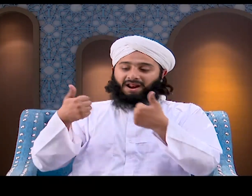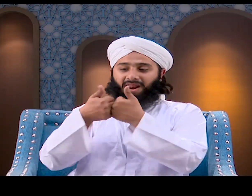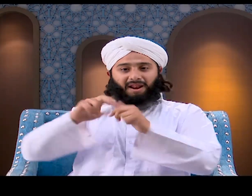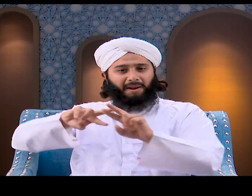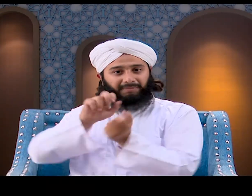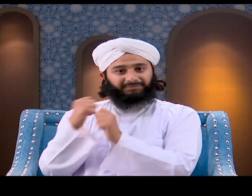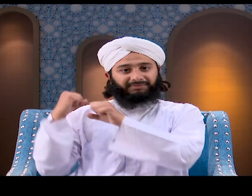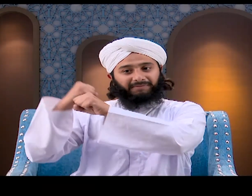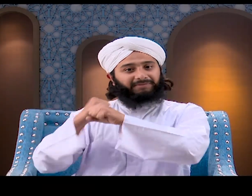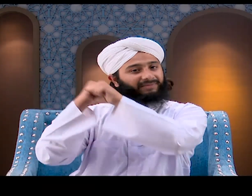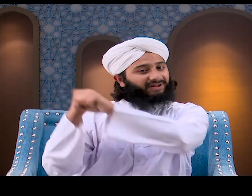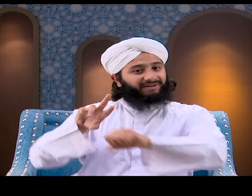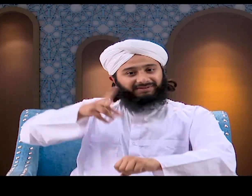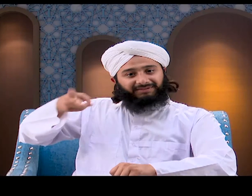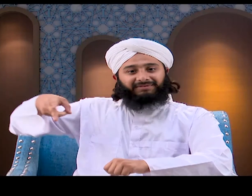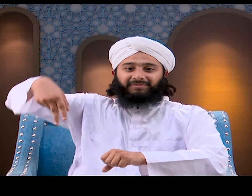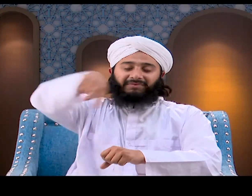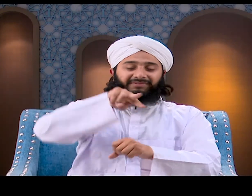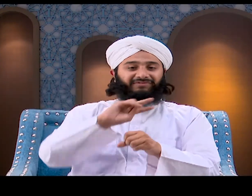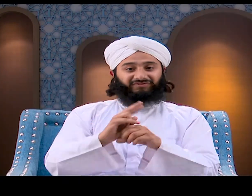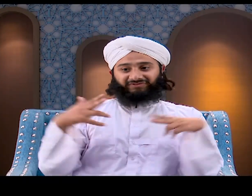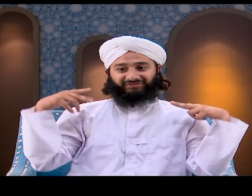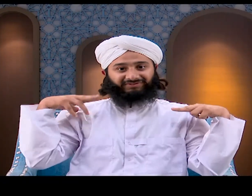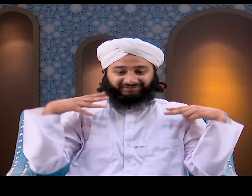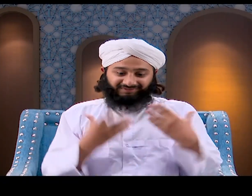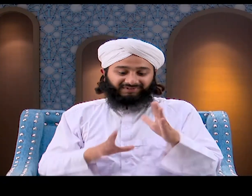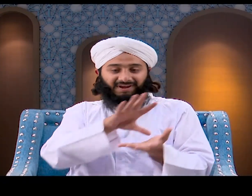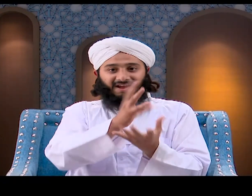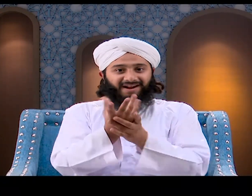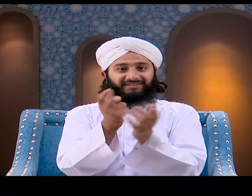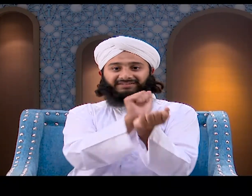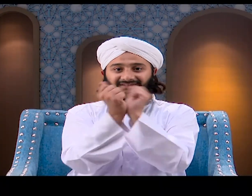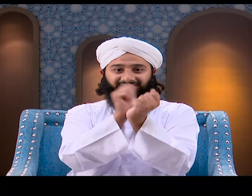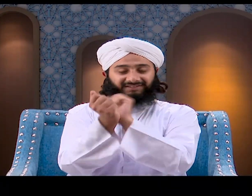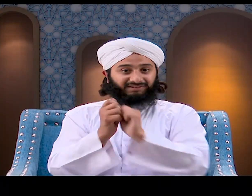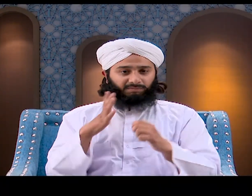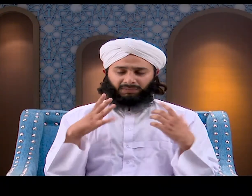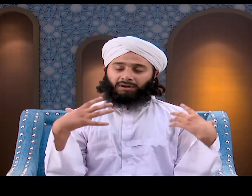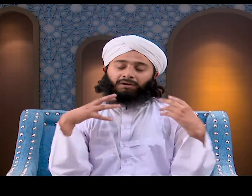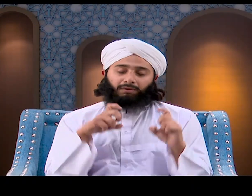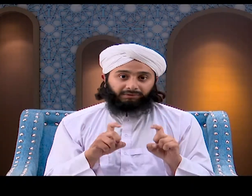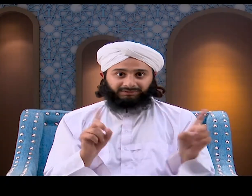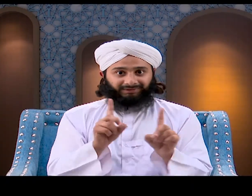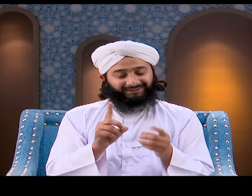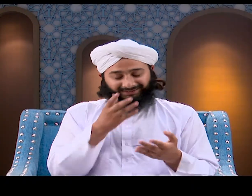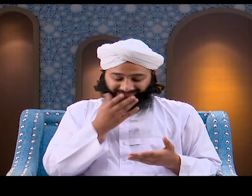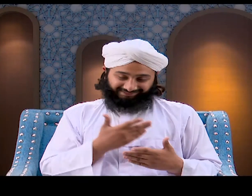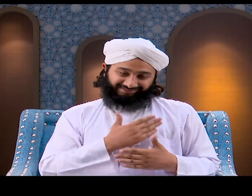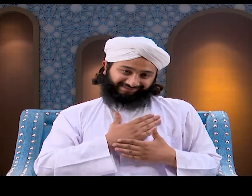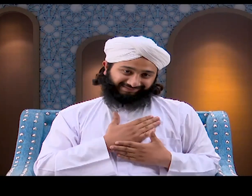ہیں، ایسے ہی روح کو آسمان پر لے جاتے ہوئے فرشتے ہاتھ بدلتے ہیں، مگر تھک کر نہیں بلکہ اظہار عزت کے